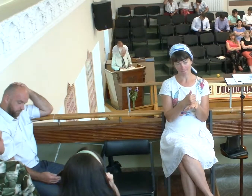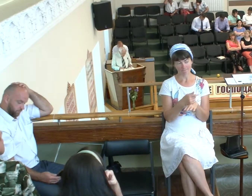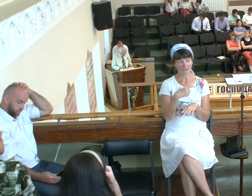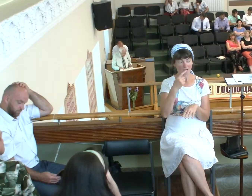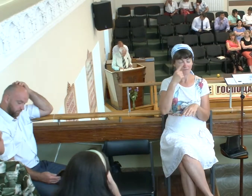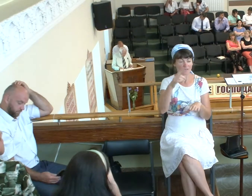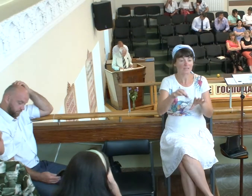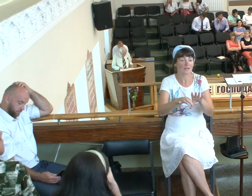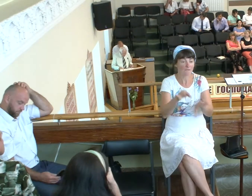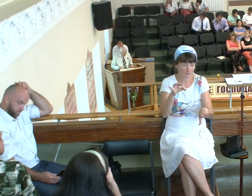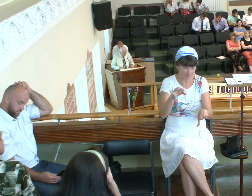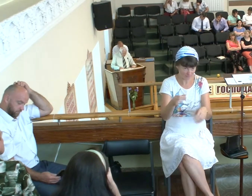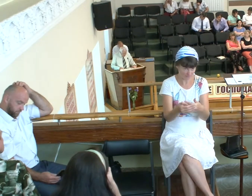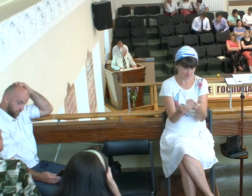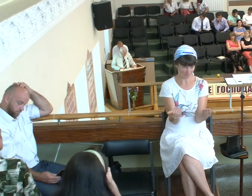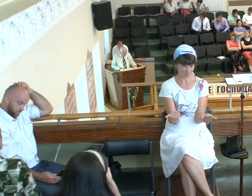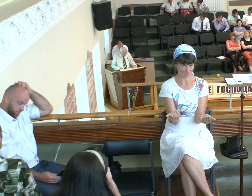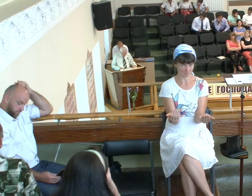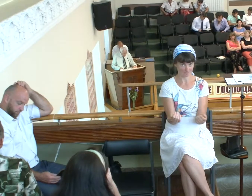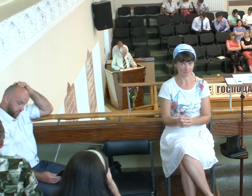нашем,